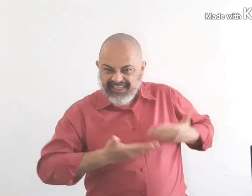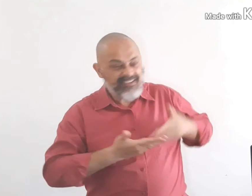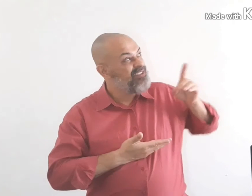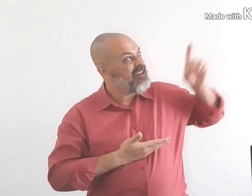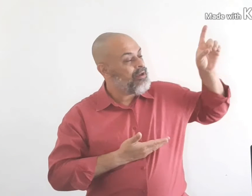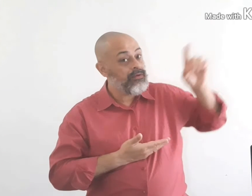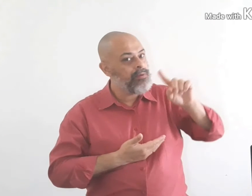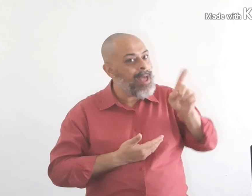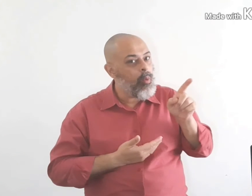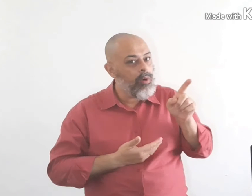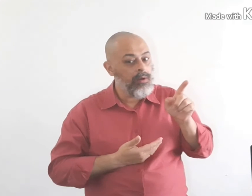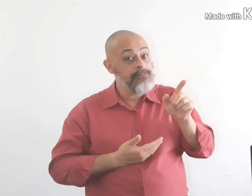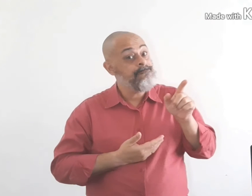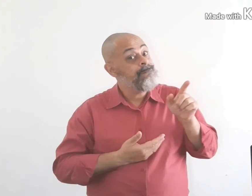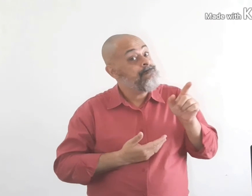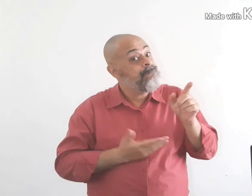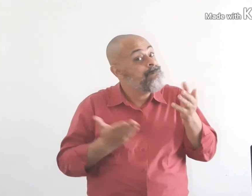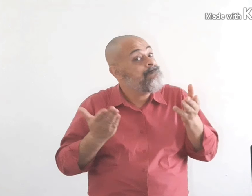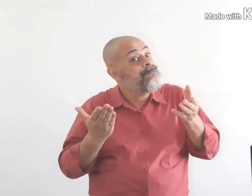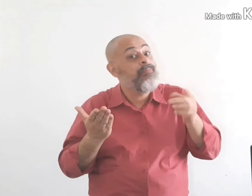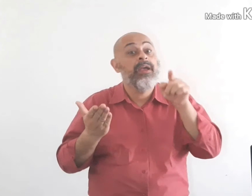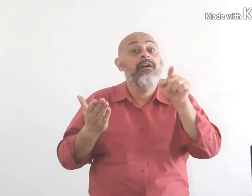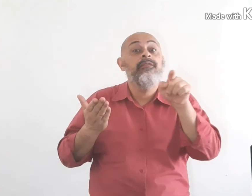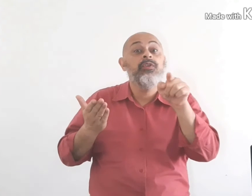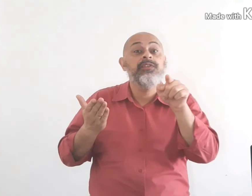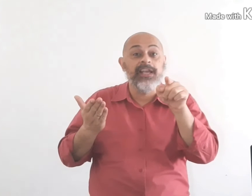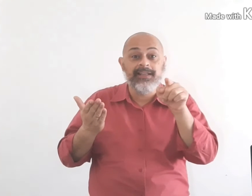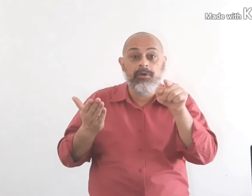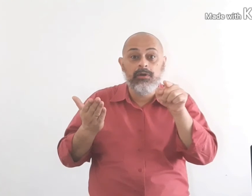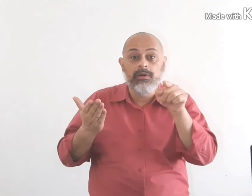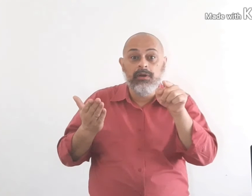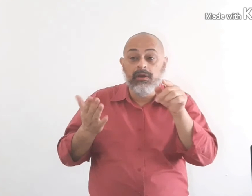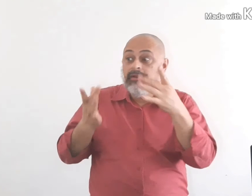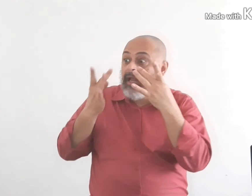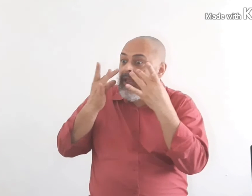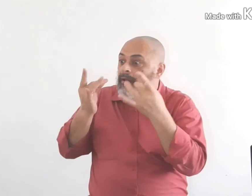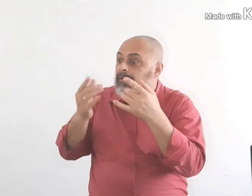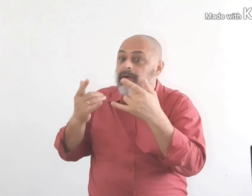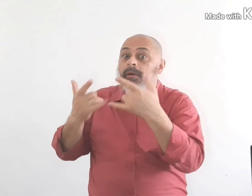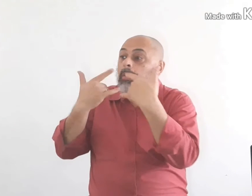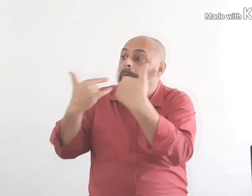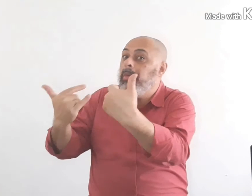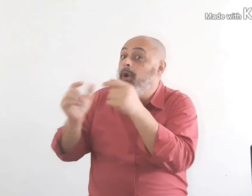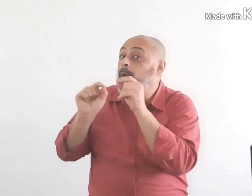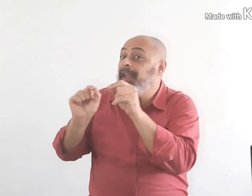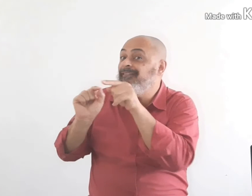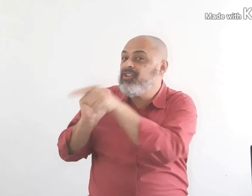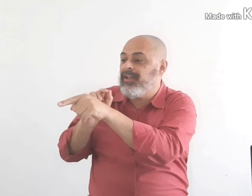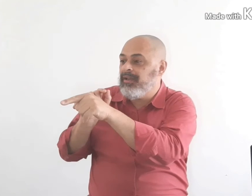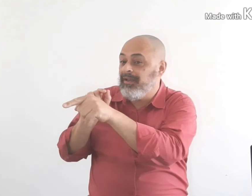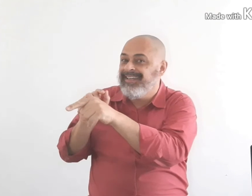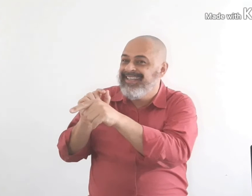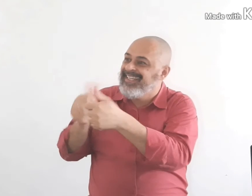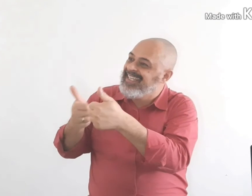que é que você está buscando? Quem é que está tomando conta do seu coração, que está apartando você do Senhor? Que